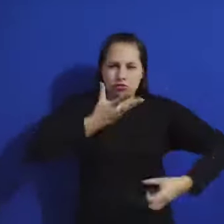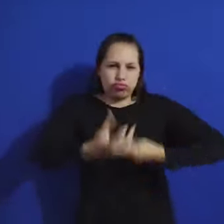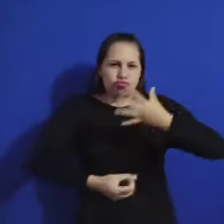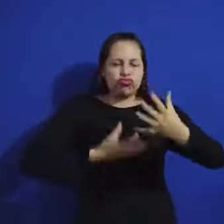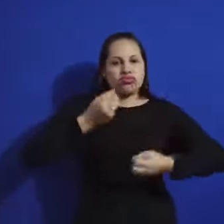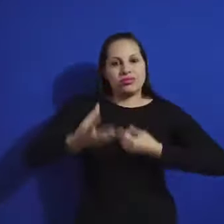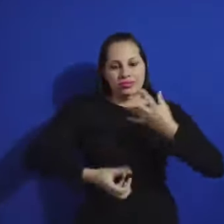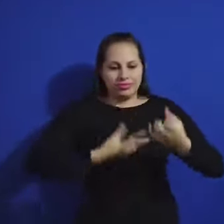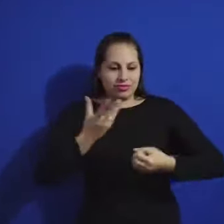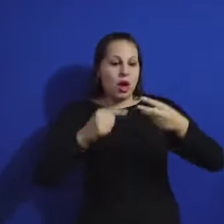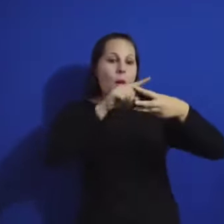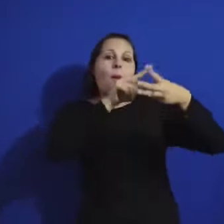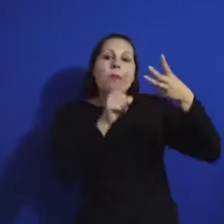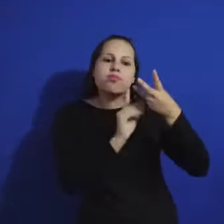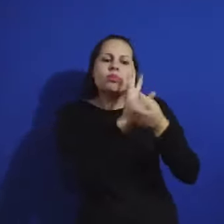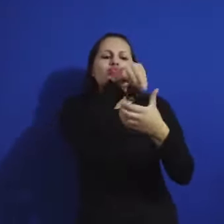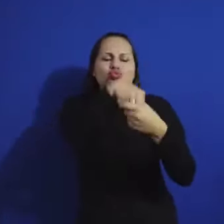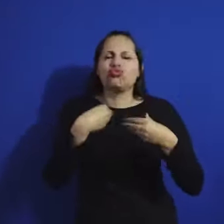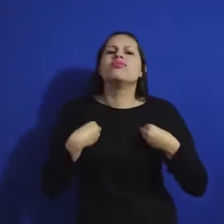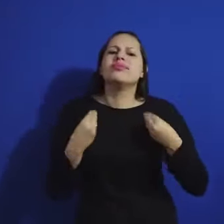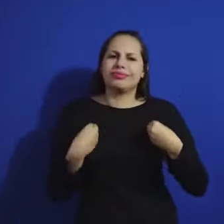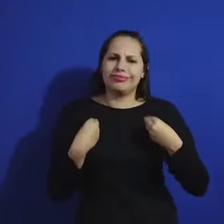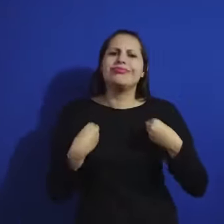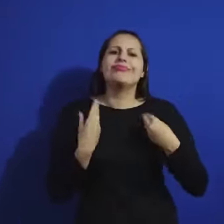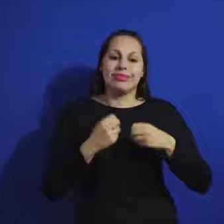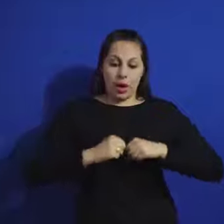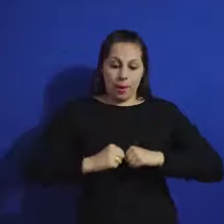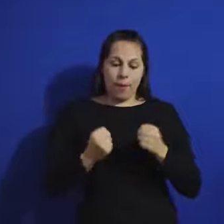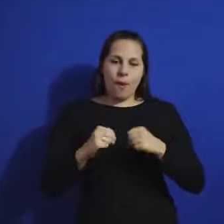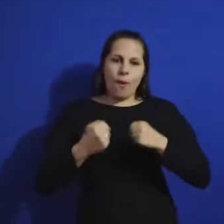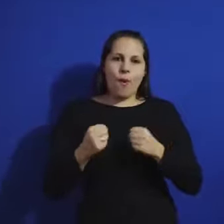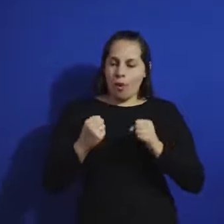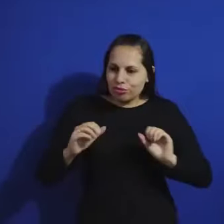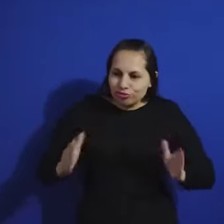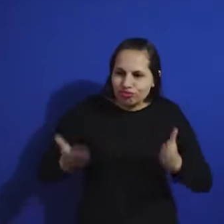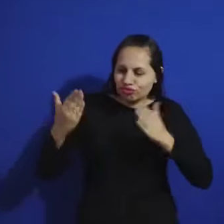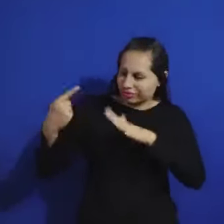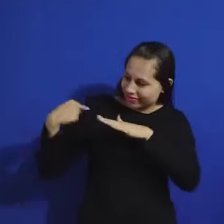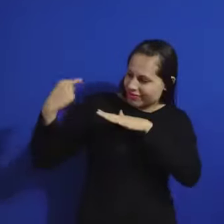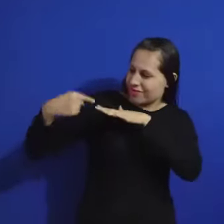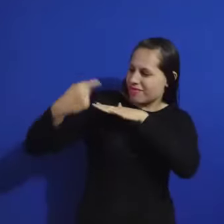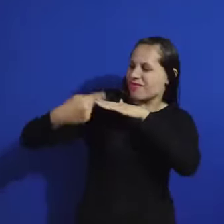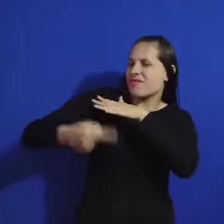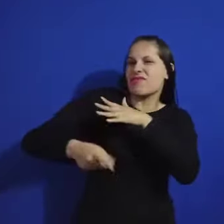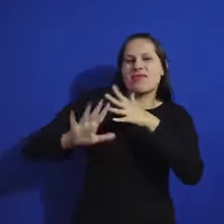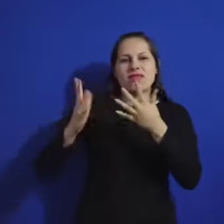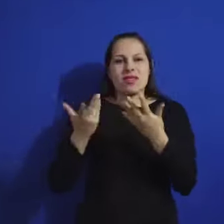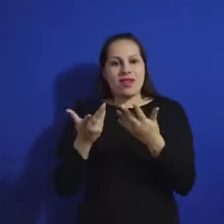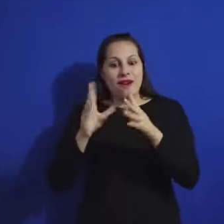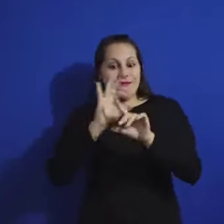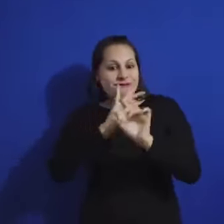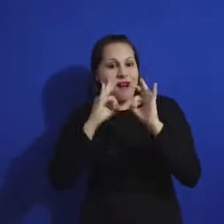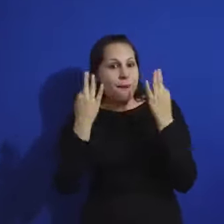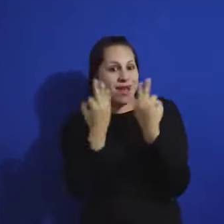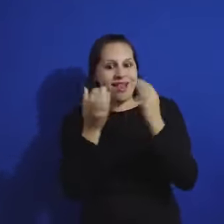que viven en la capital favoreciendo la transmisión de historias y saberes entre su familia y comunidad el concurso